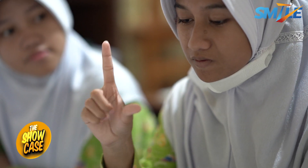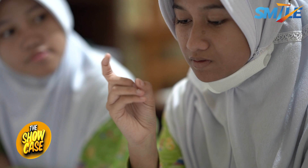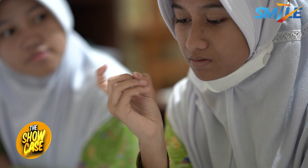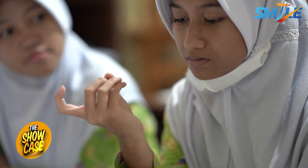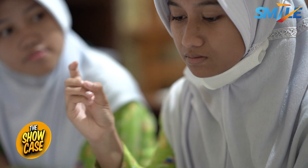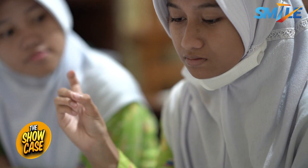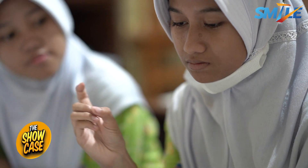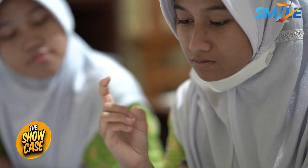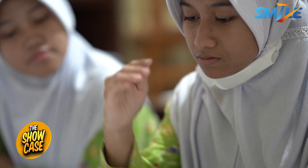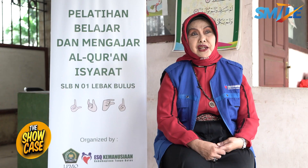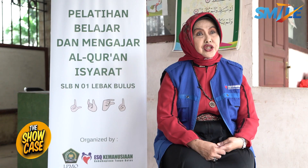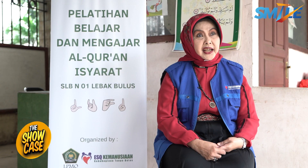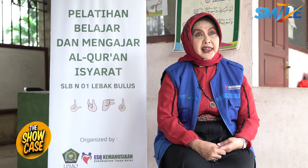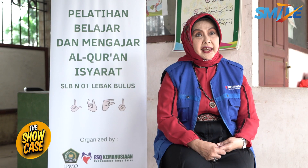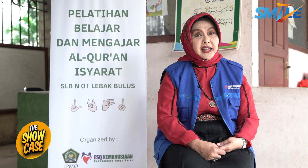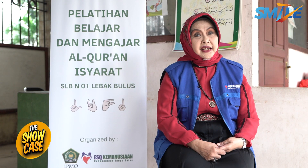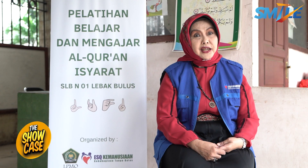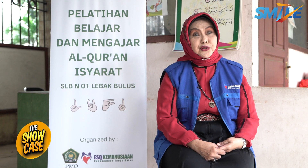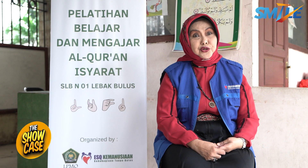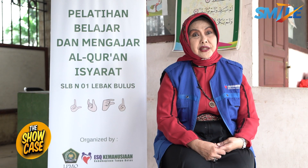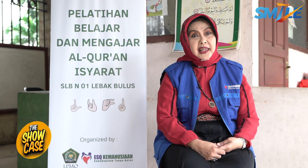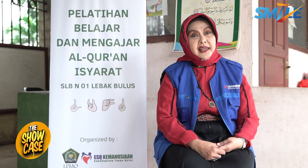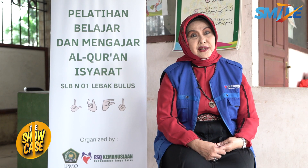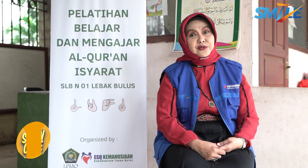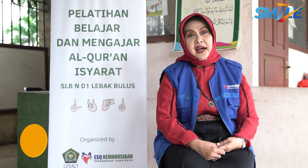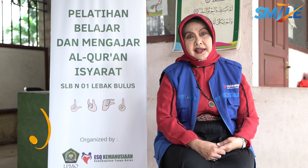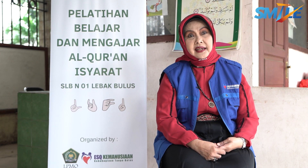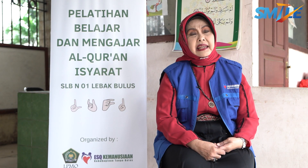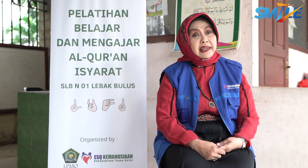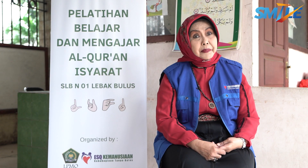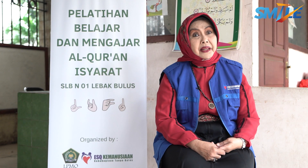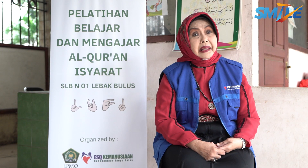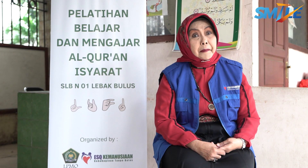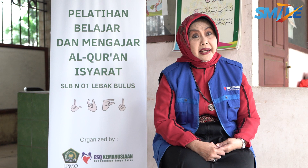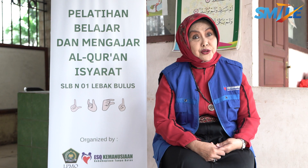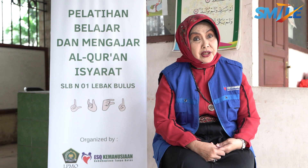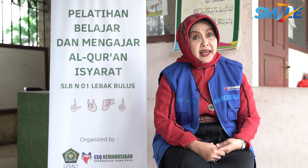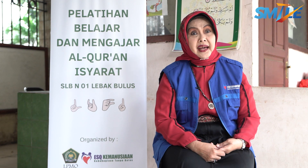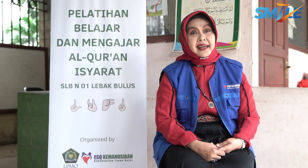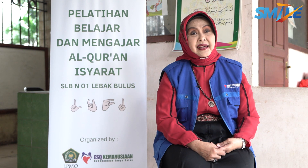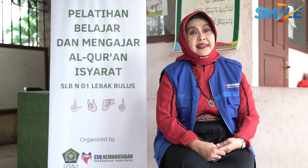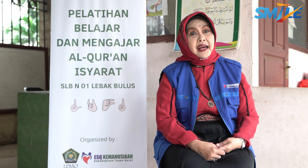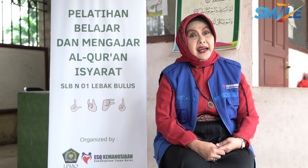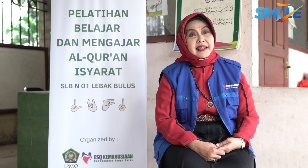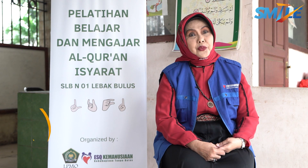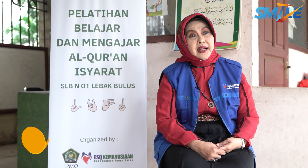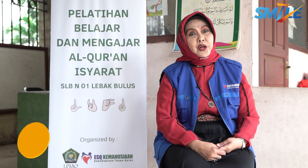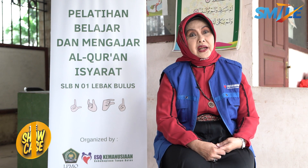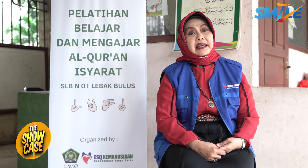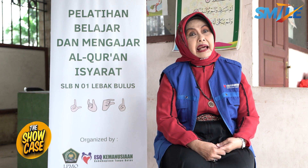ada Mushaf Al-Quran Isyarat. Nah, justru saat ini sudah ada dan ini pertama di dunia yang dikeluarkan oleh negara